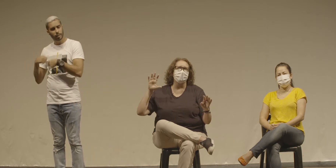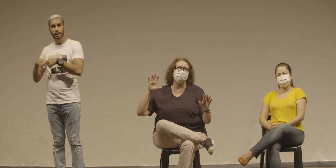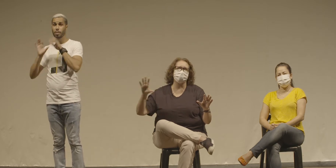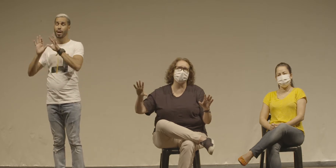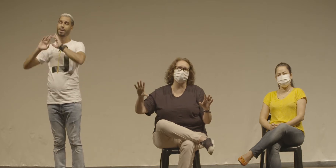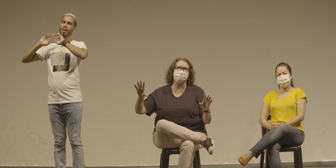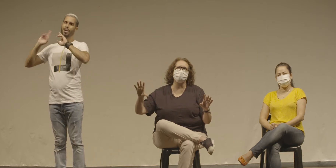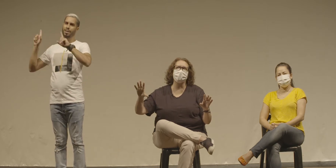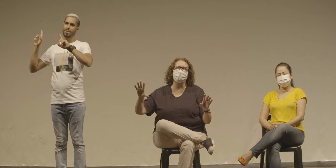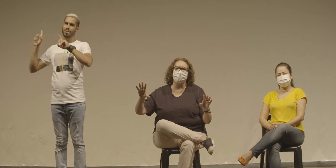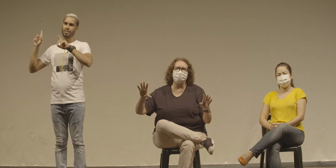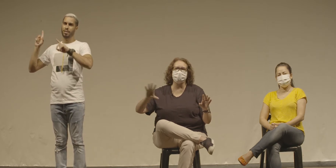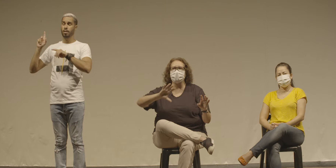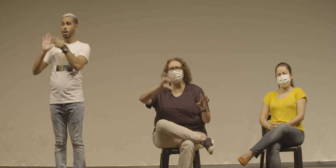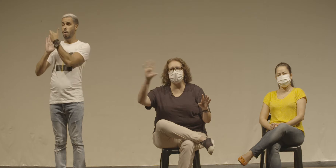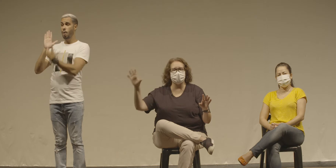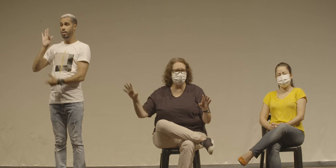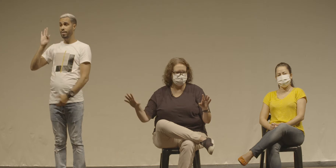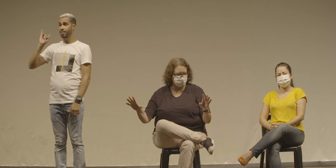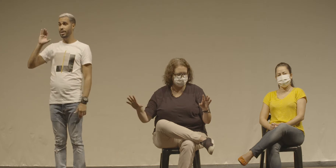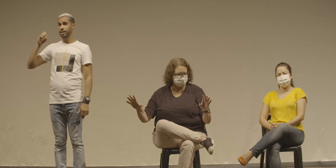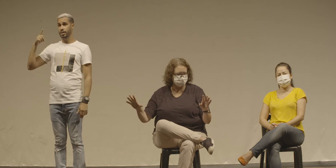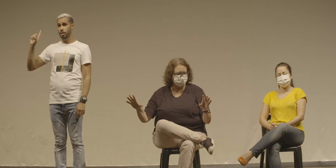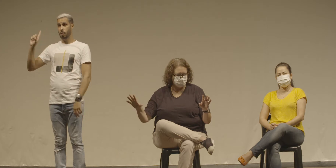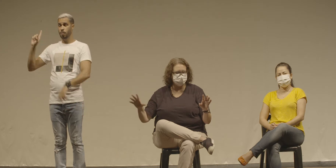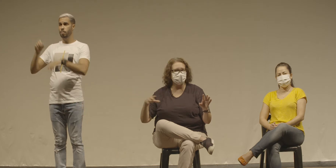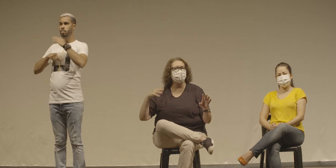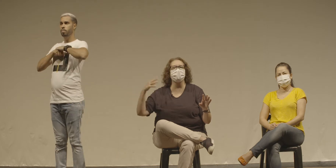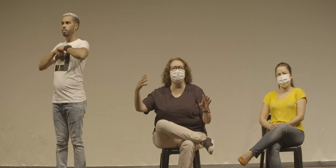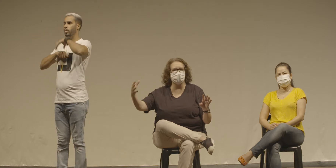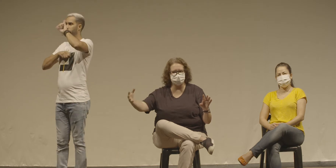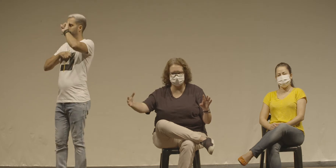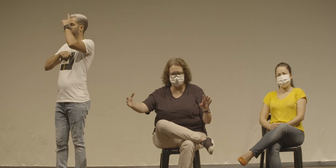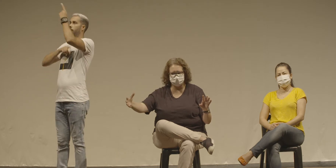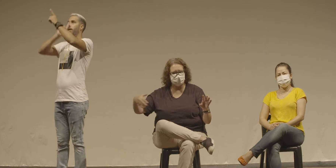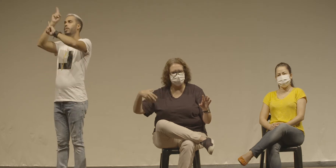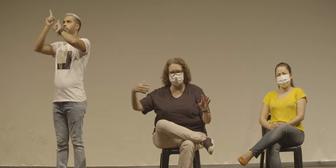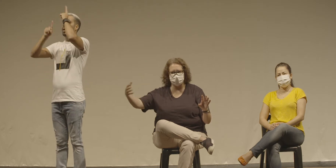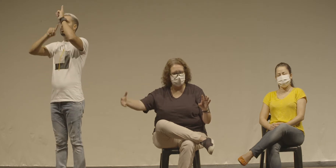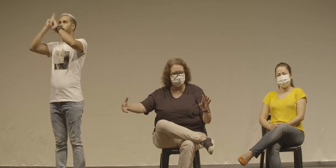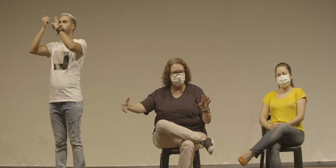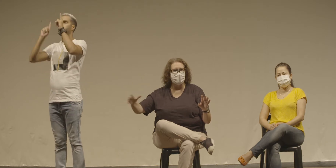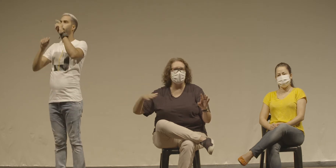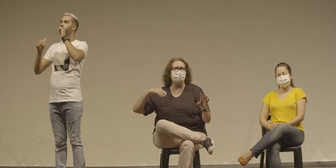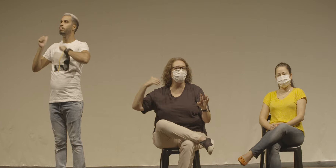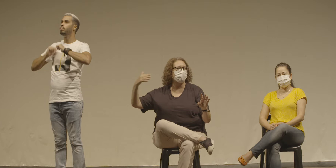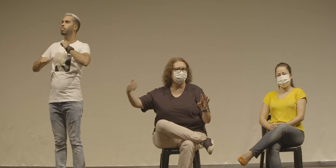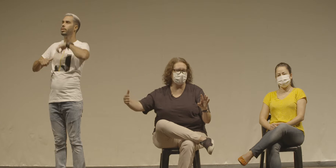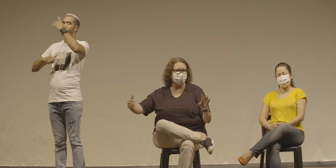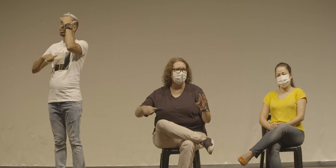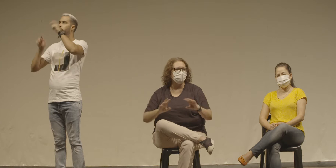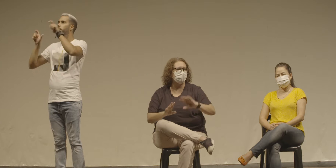porque no roteiro de ficção, você cria aquele universo, né? Você cria aquelas pessoas, aqueles personagens,